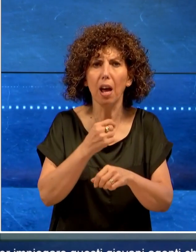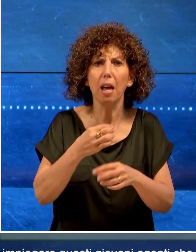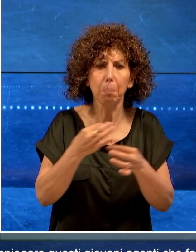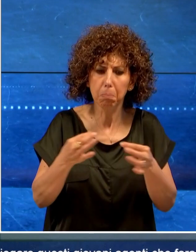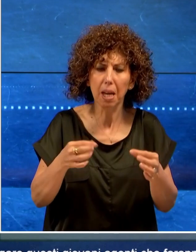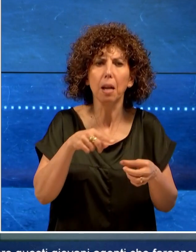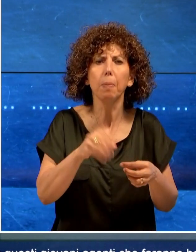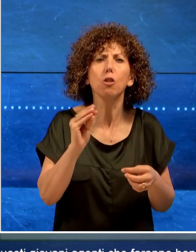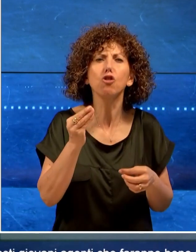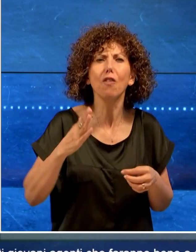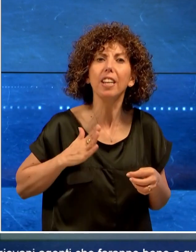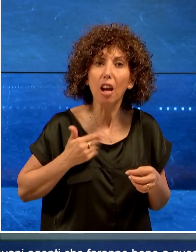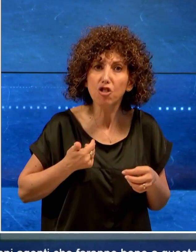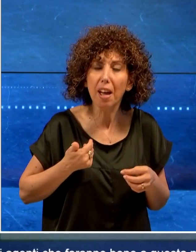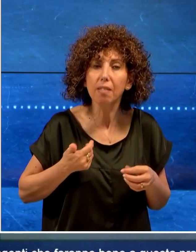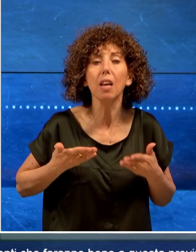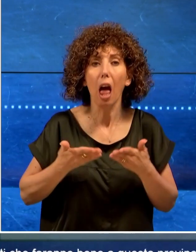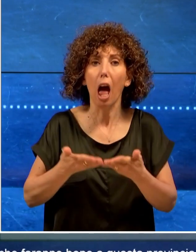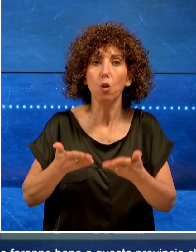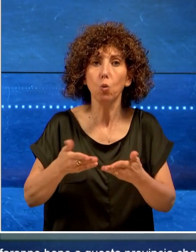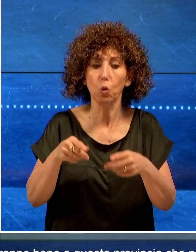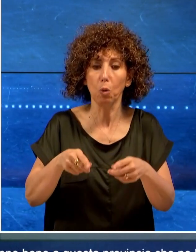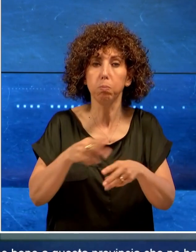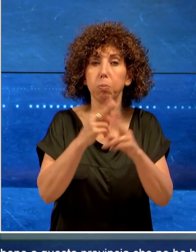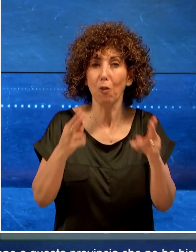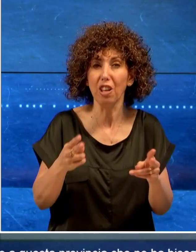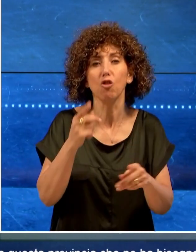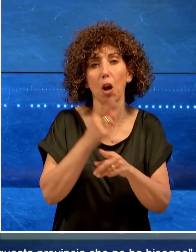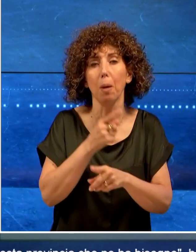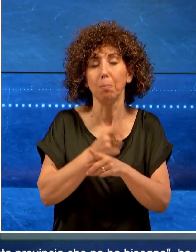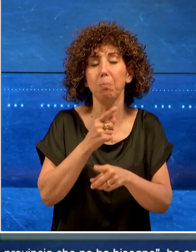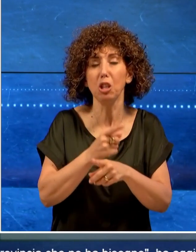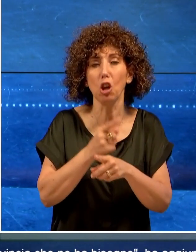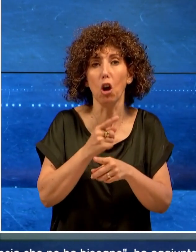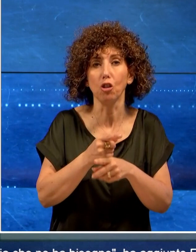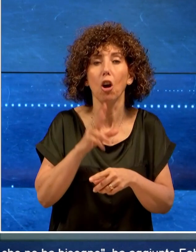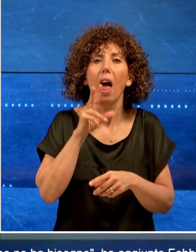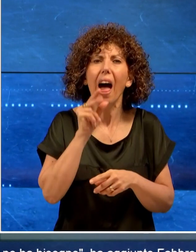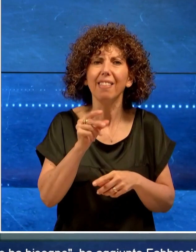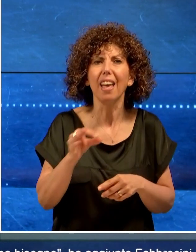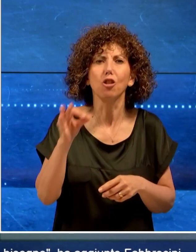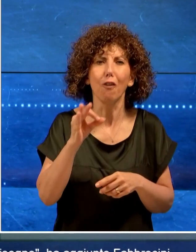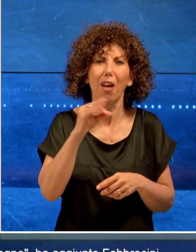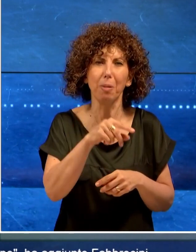agenti che faranno bene a questa provincia che ne ha bisogno ha concluso